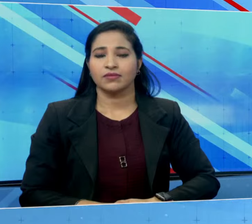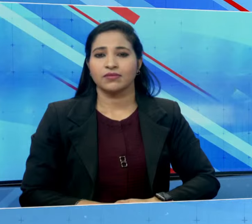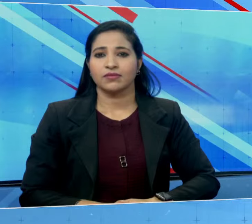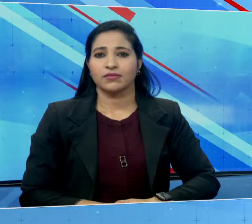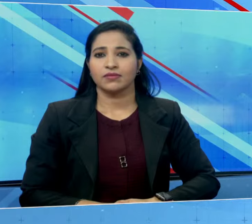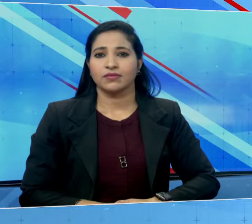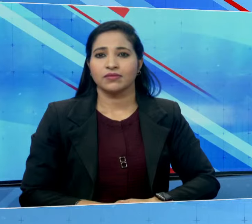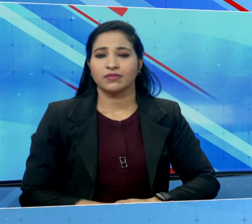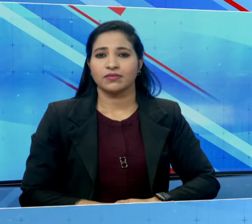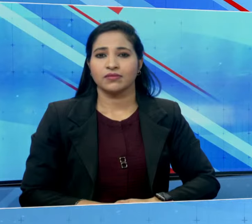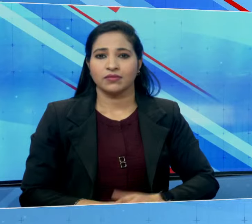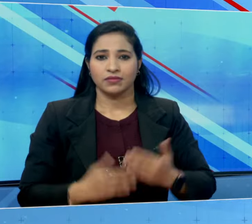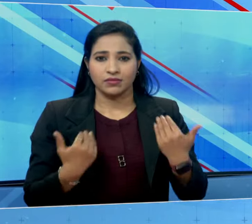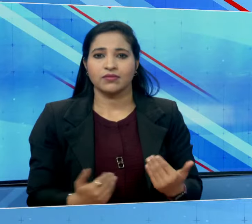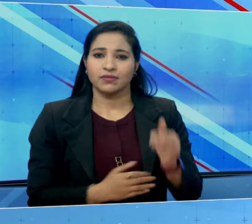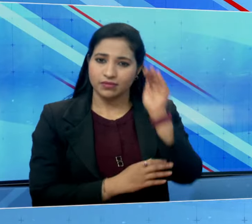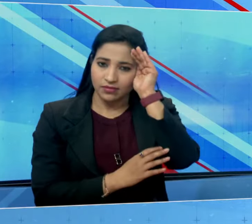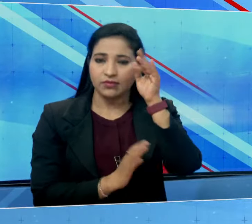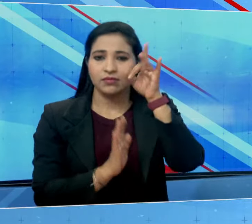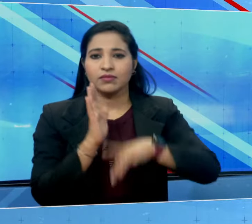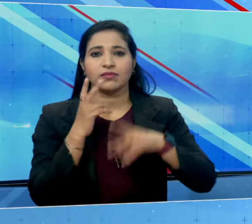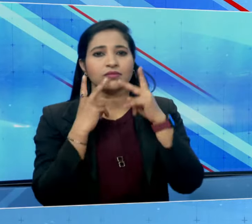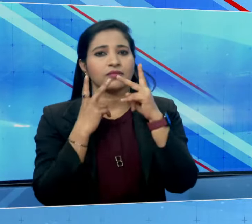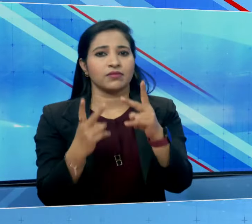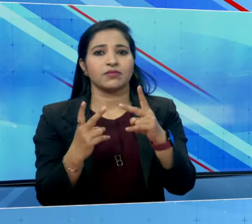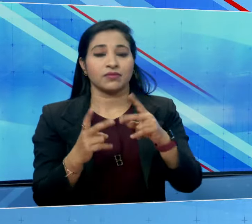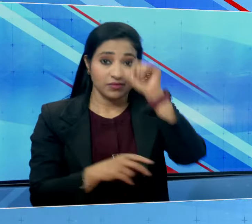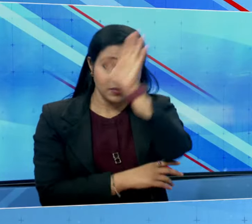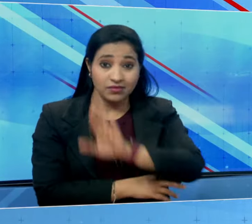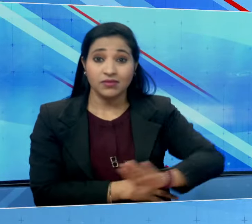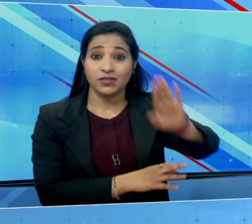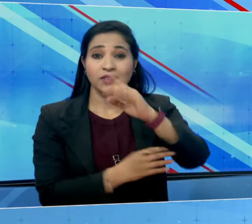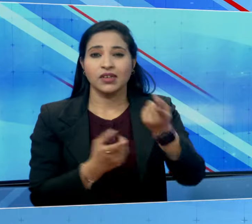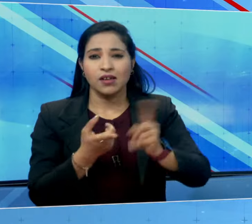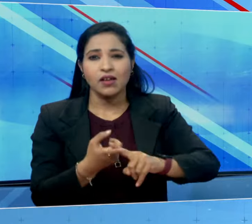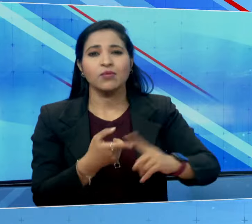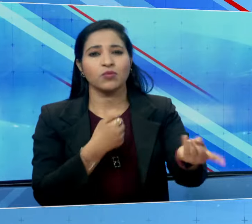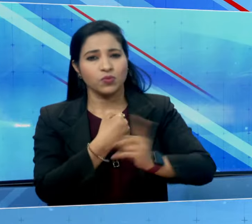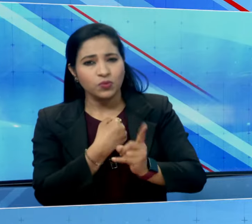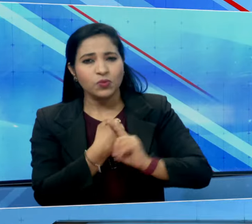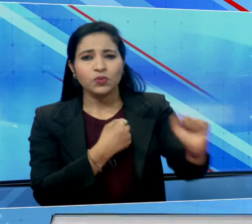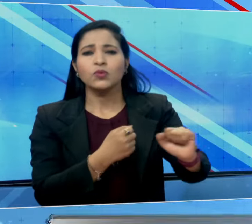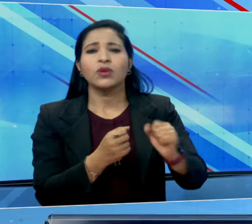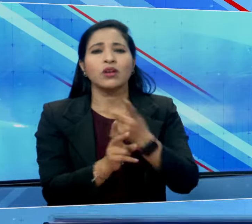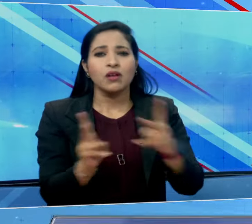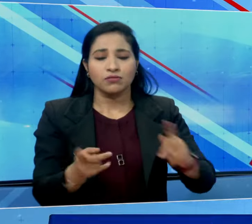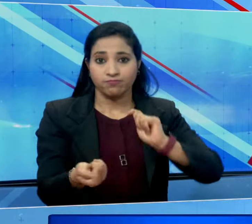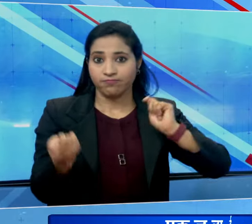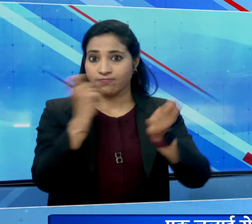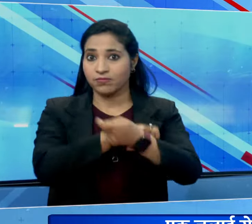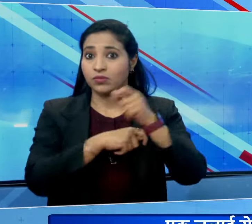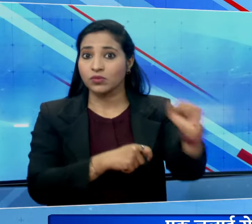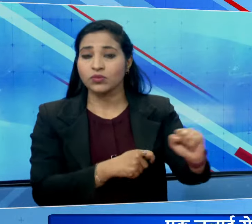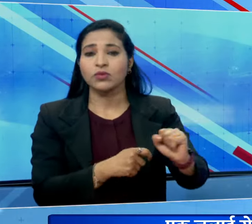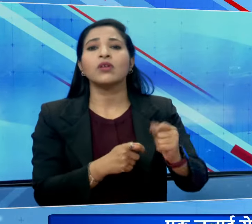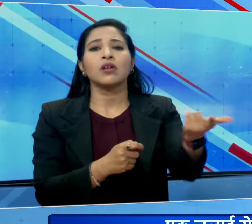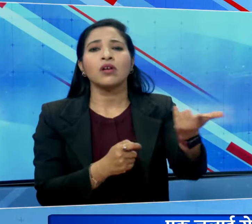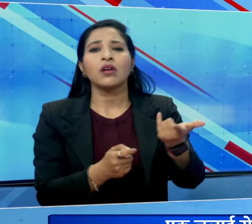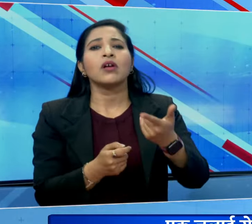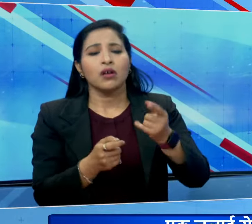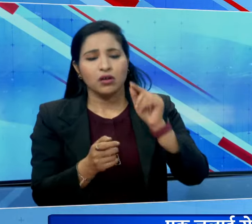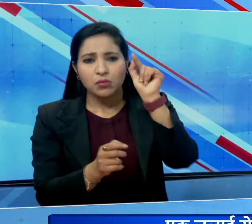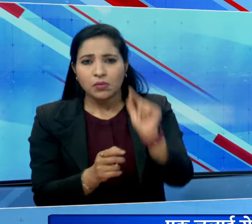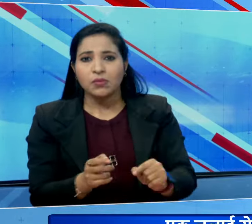कारवाई और आइए अब खबरें देखते हैं विस्तार से देश में आपराधिक न्याय प्रणाली को पूरी तरह से बदलने के लिए अधिसूचित